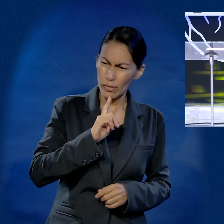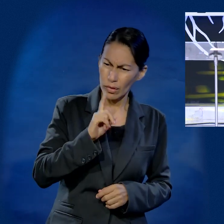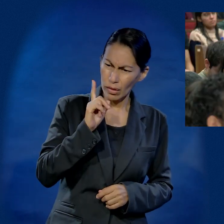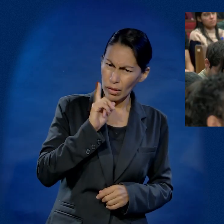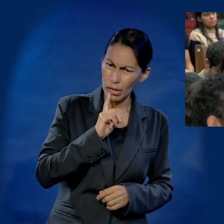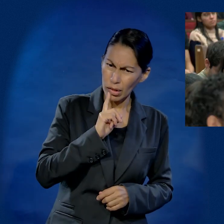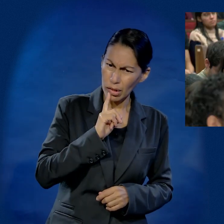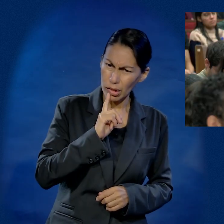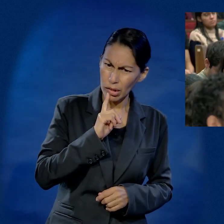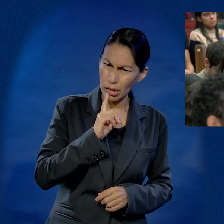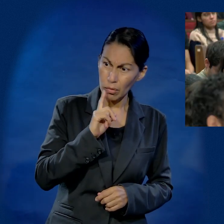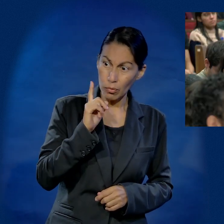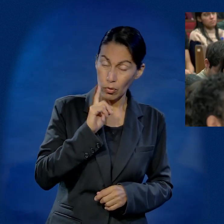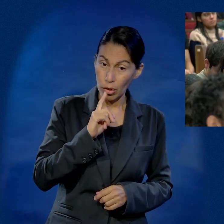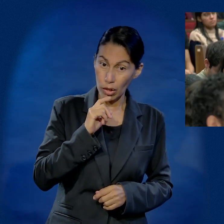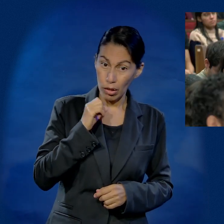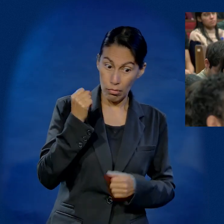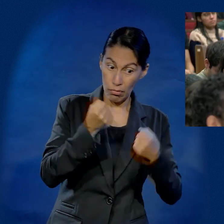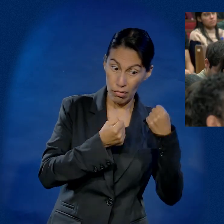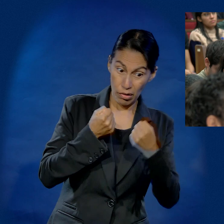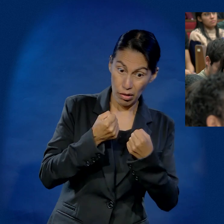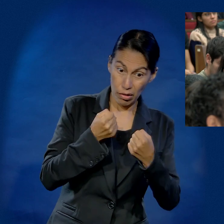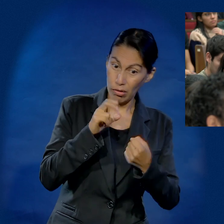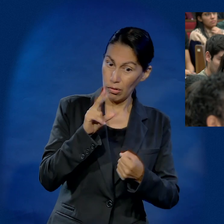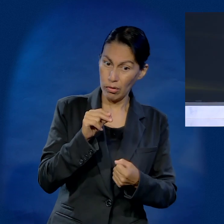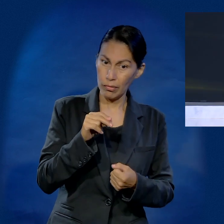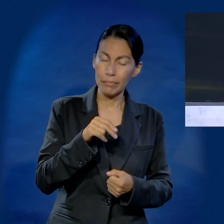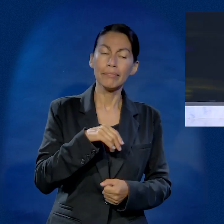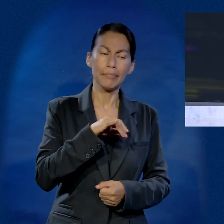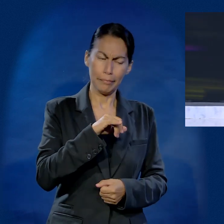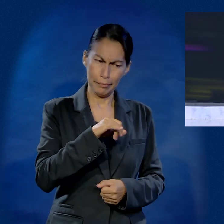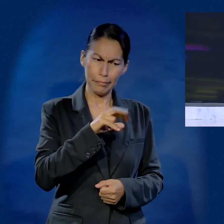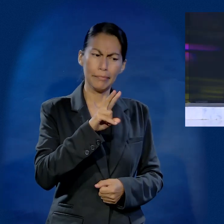Las muchachas. Pero esas no pelean. Oh, sí que pelean.